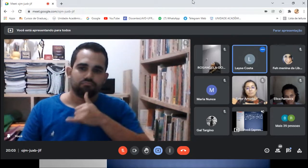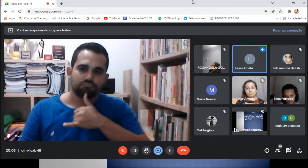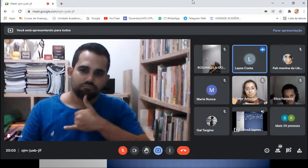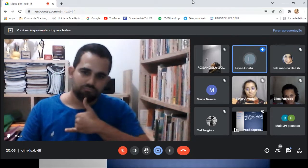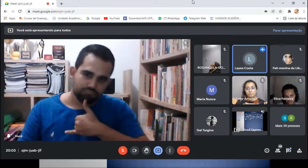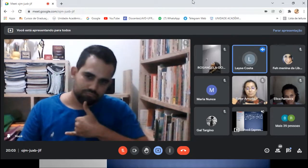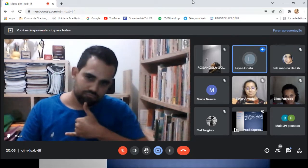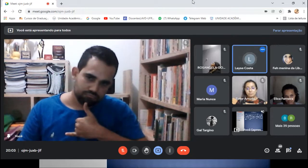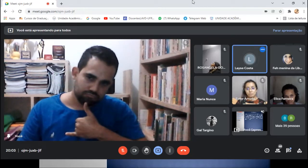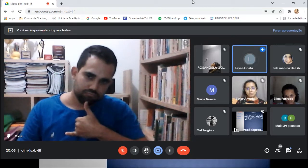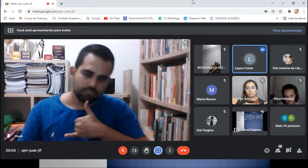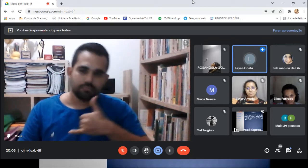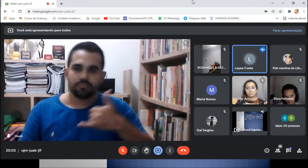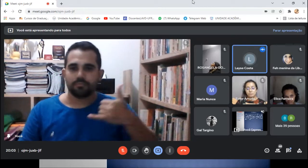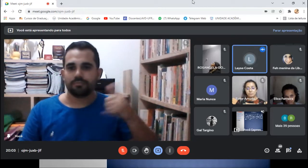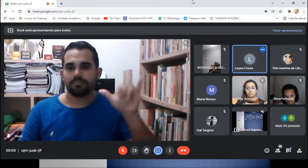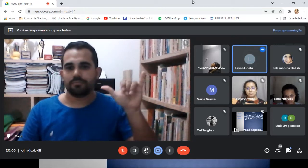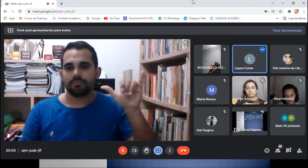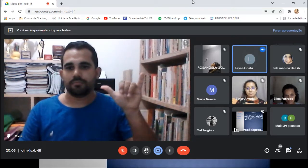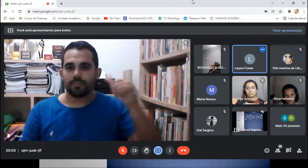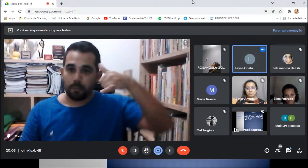Aí sim, tem triste,